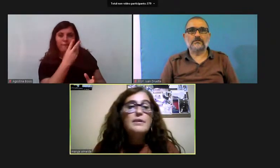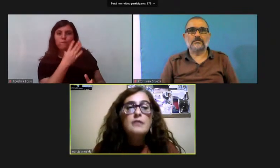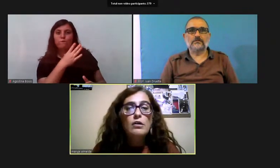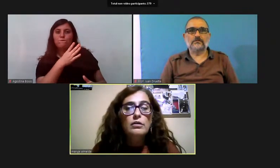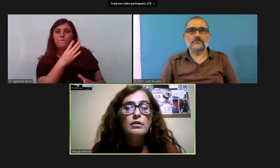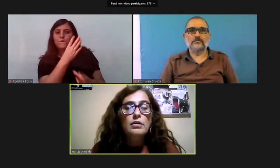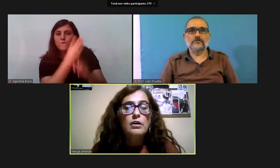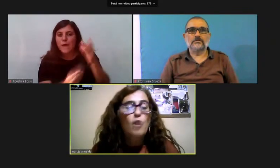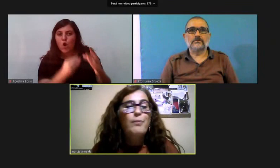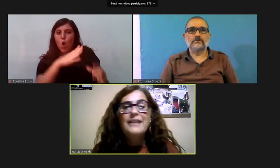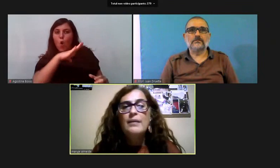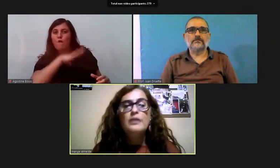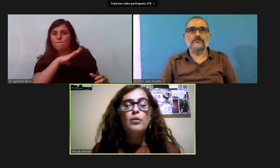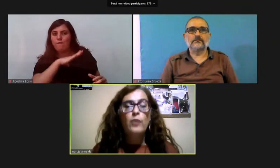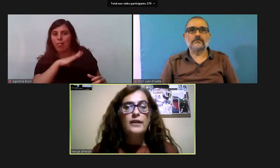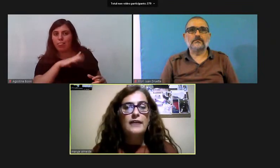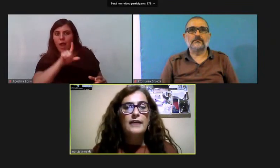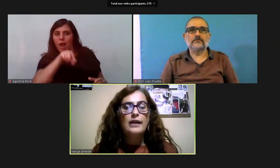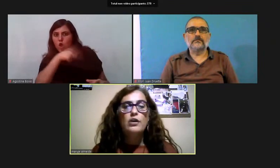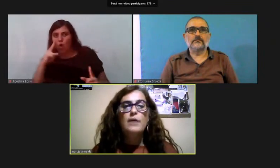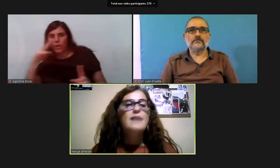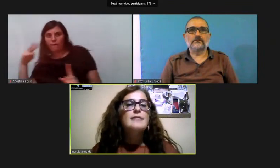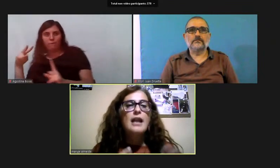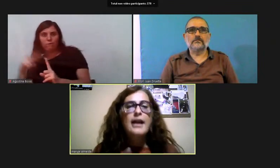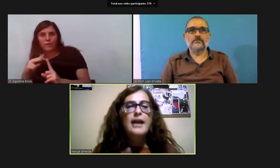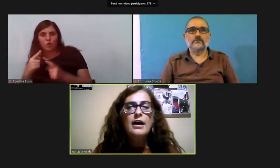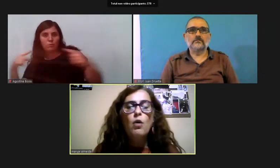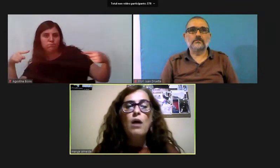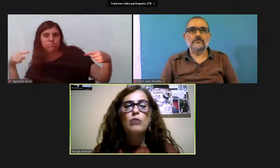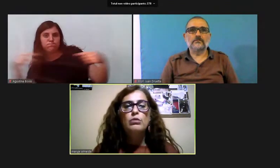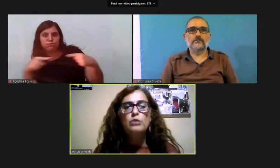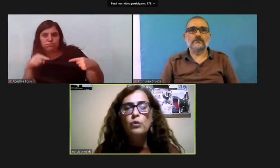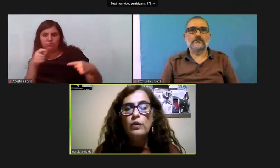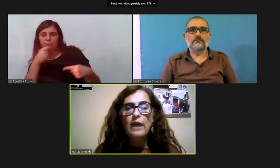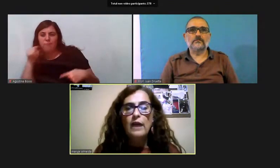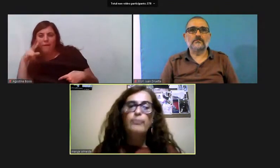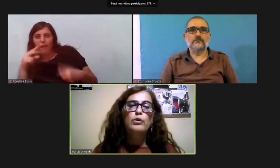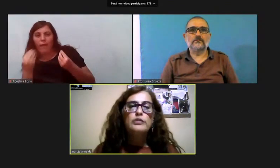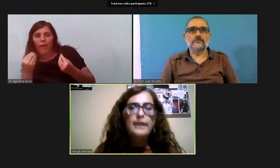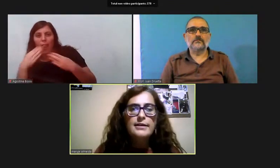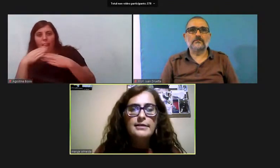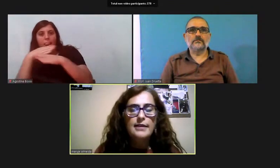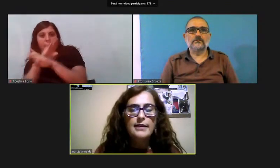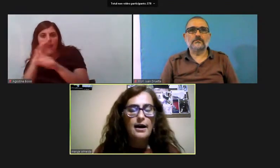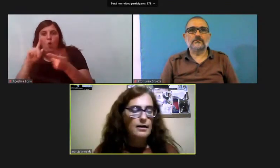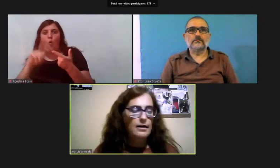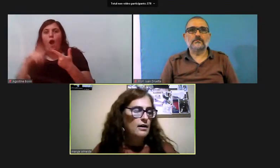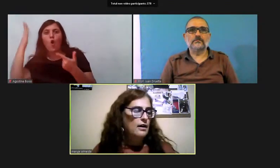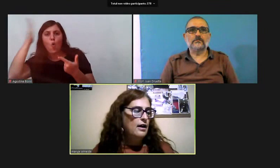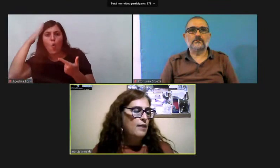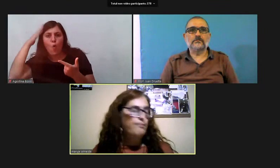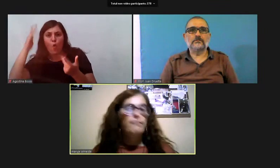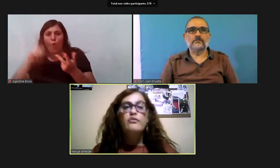una visión completamente opuesta, que lo que ve es lengua, cultura, potencia,